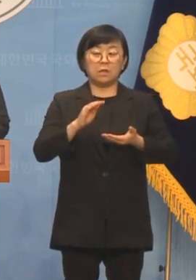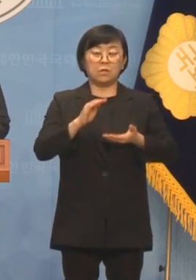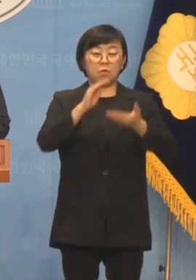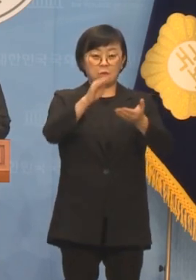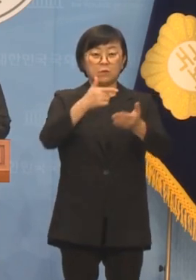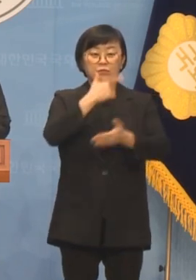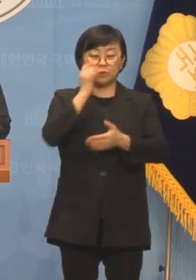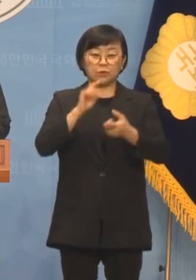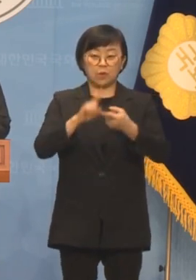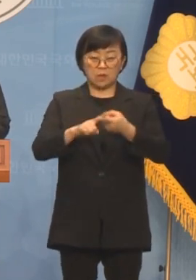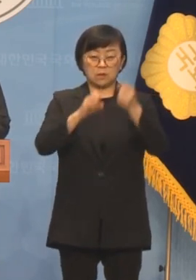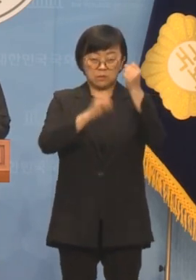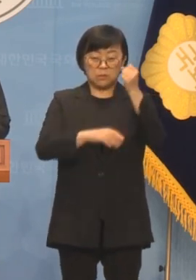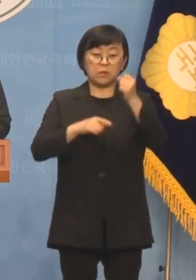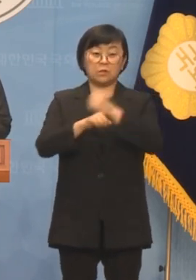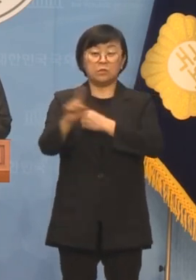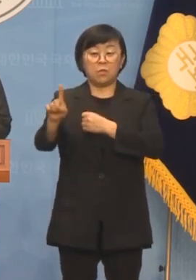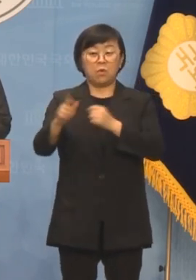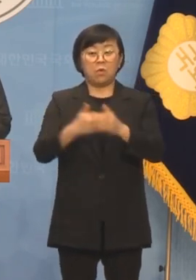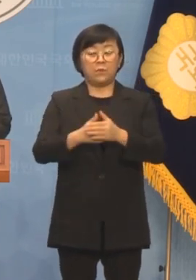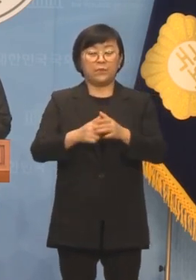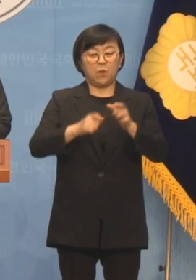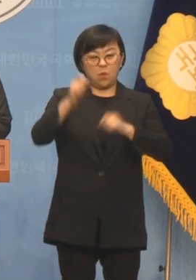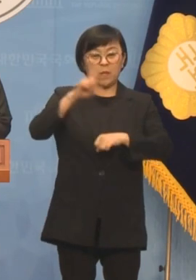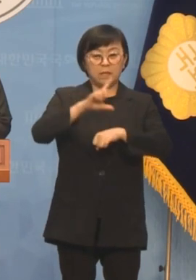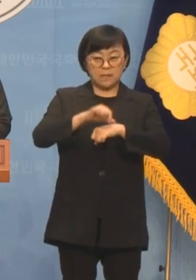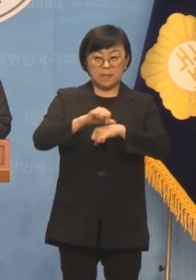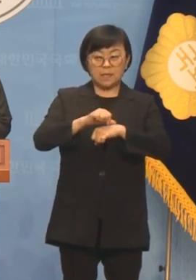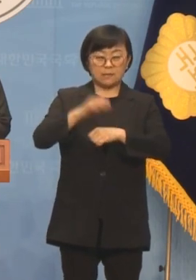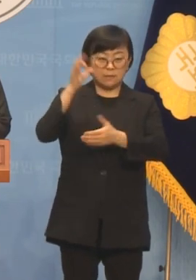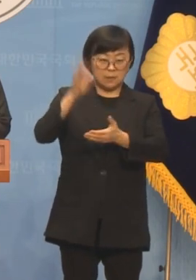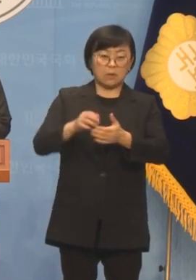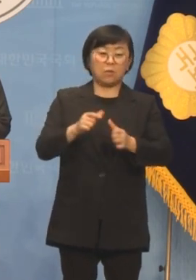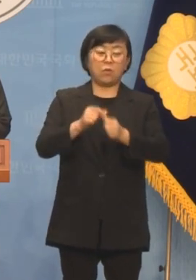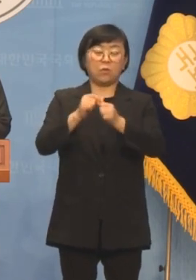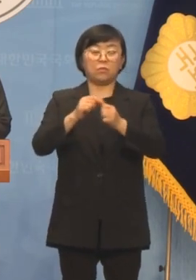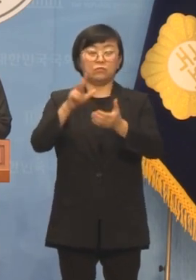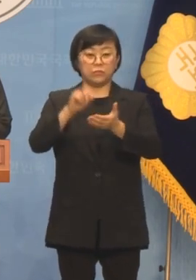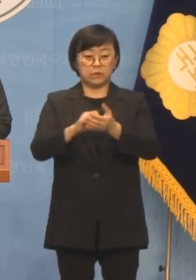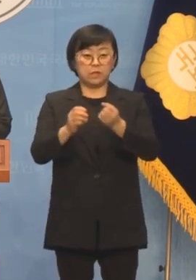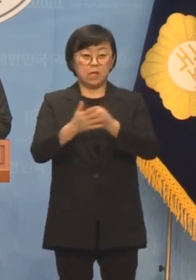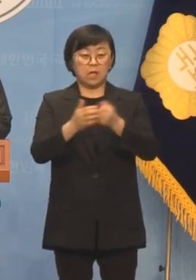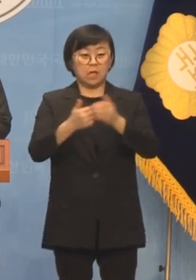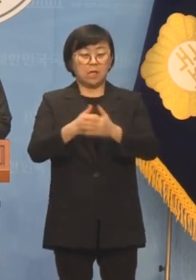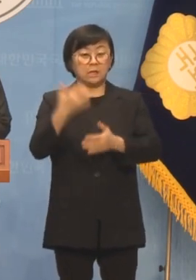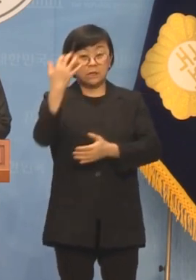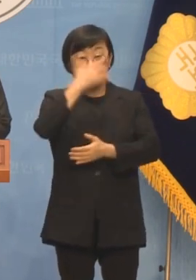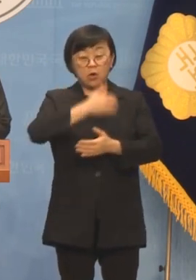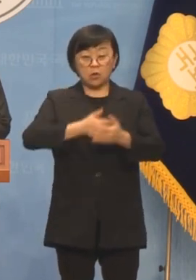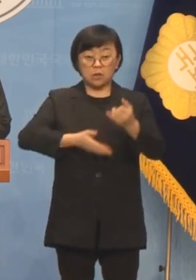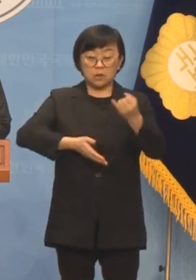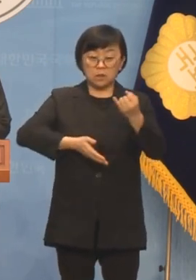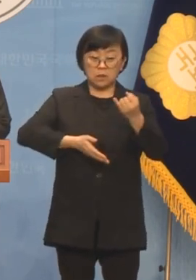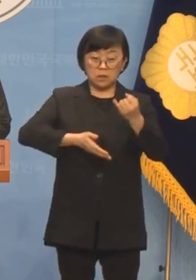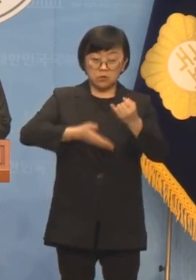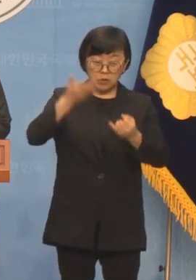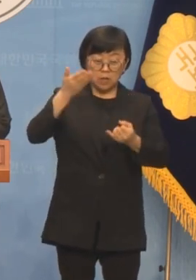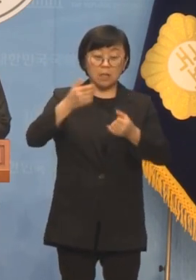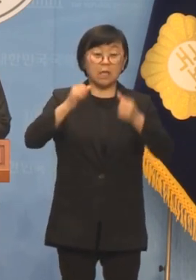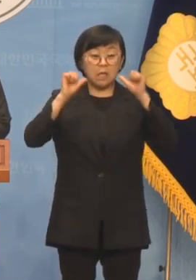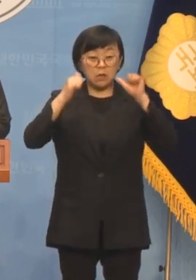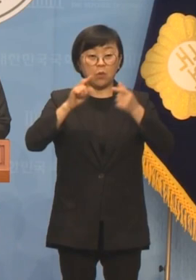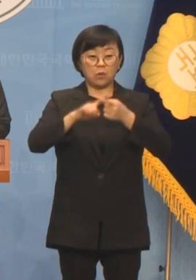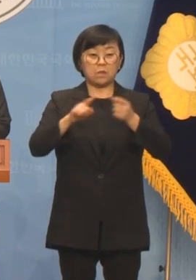공급 부족한 근본 이유는 장시간 저임금 고용 불안과 빈번한 성희롱, 성추행 문제 등